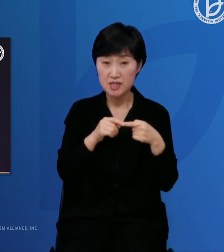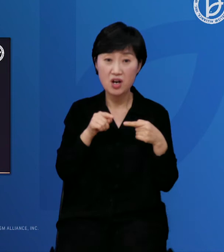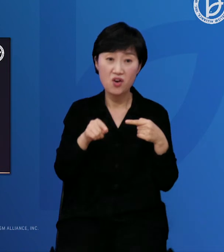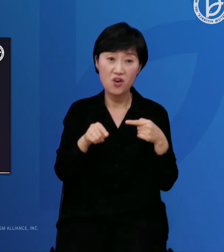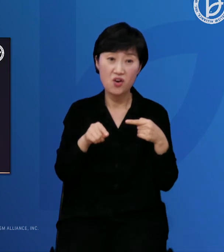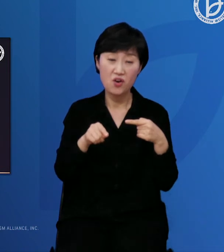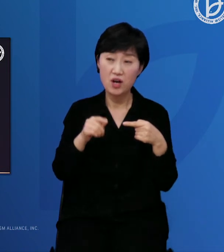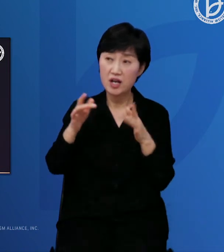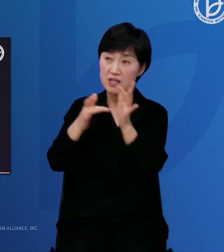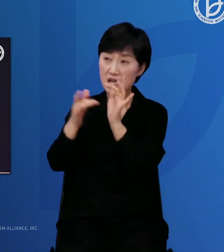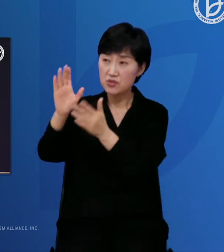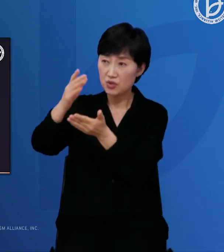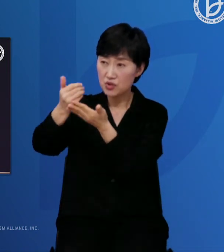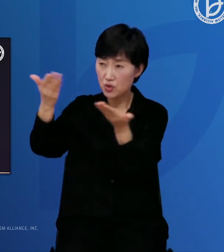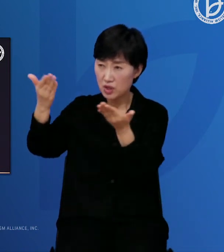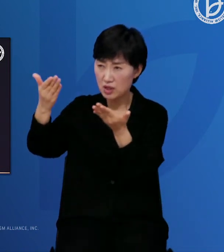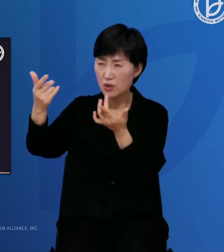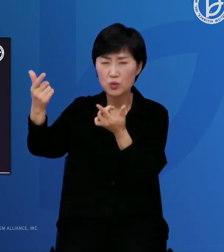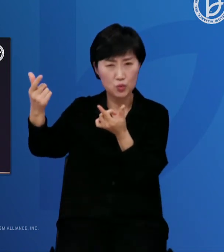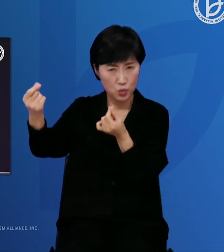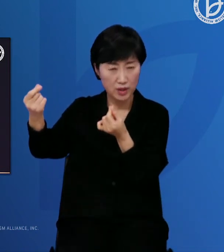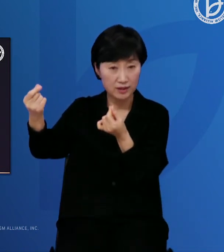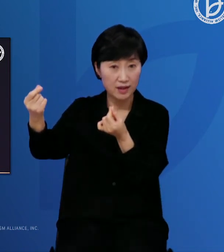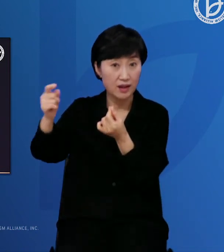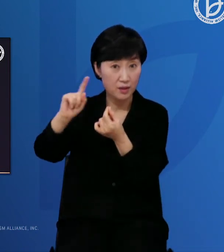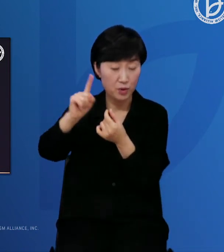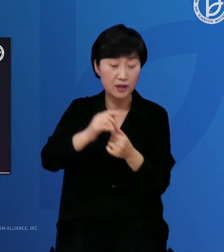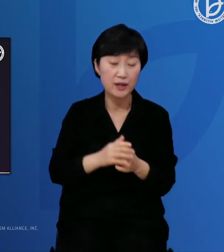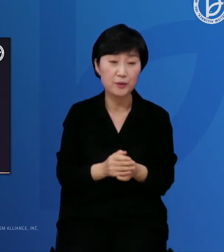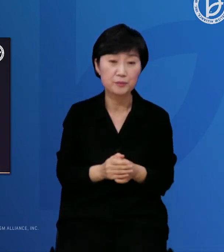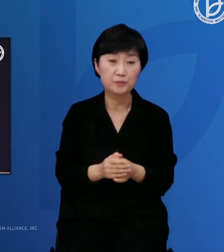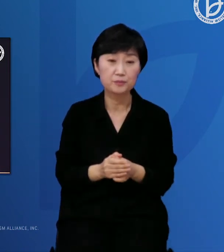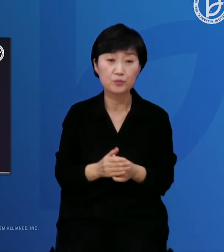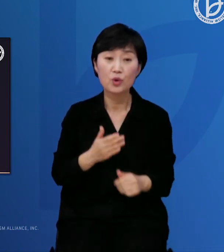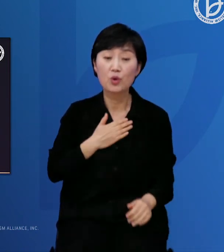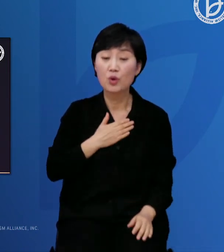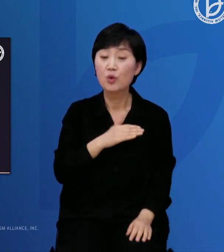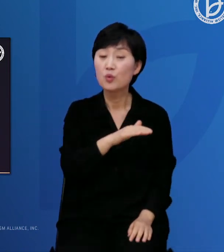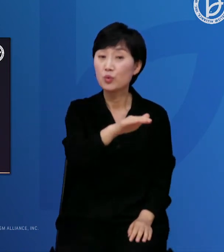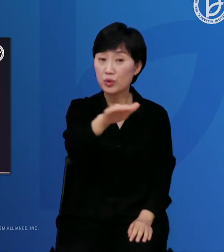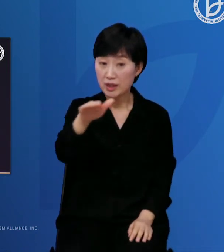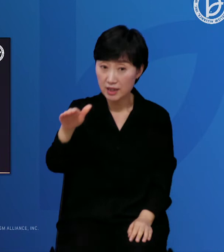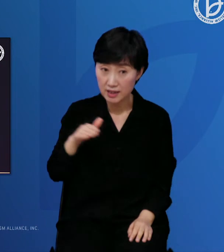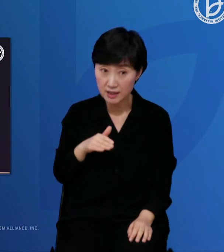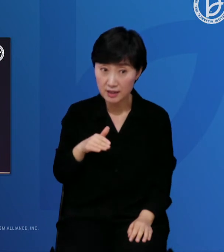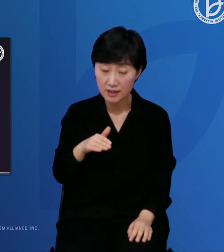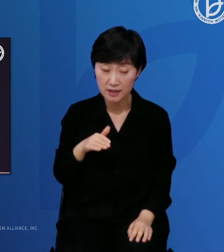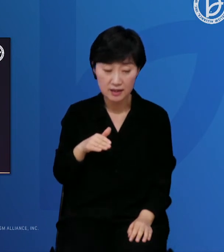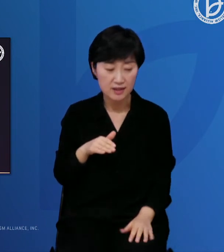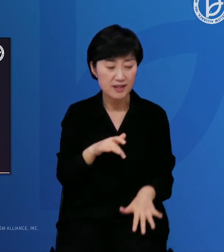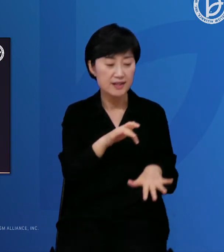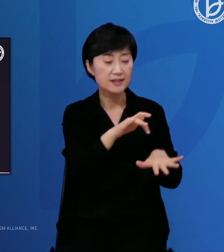we make a new start, something that is unseen to our eyes. 우리에게는 흑암을 꺾을